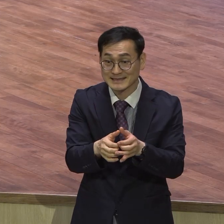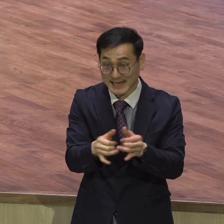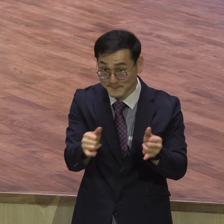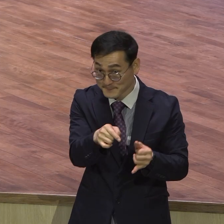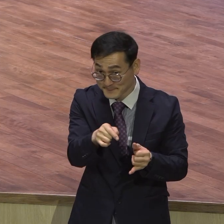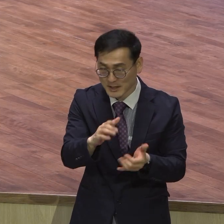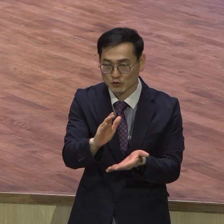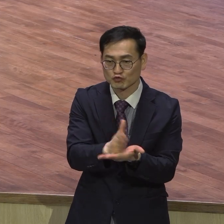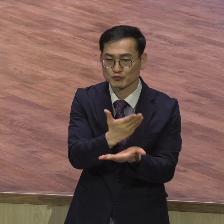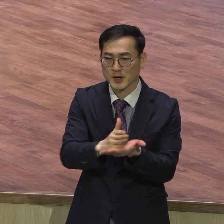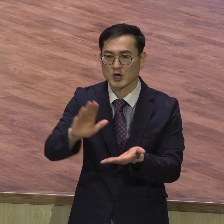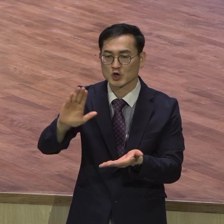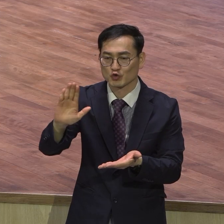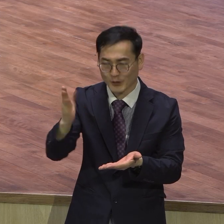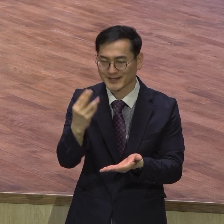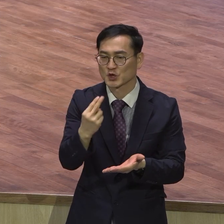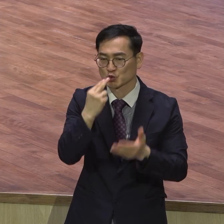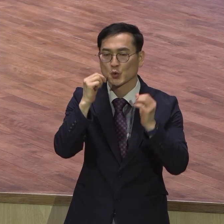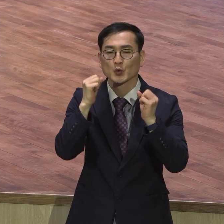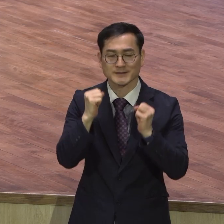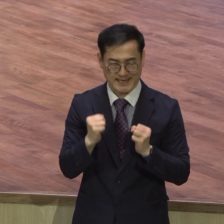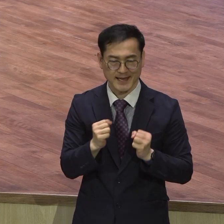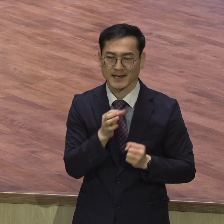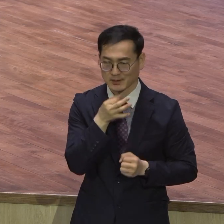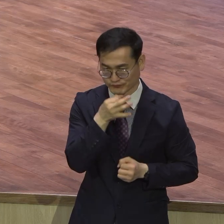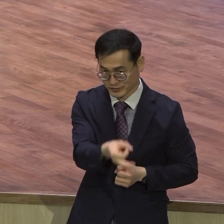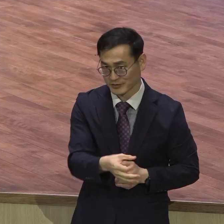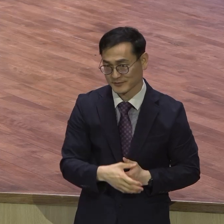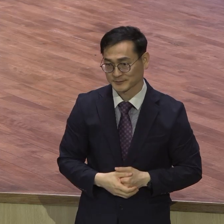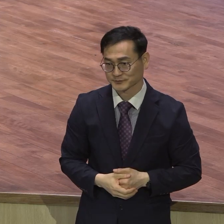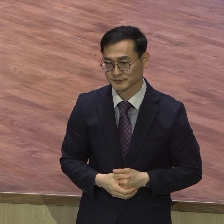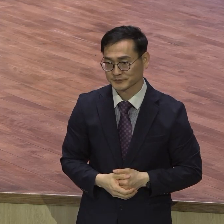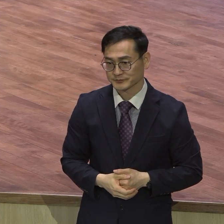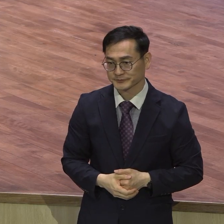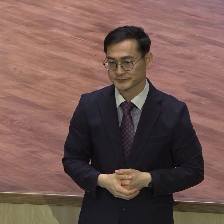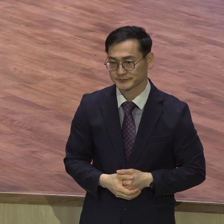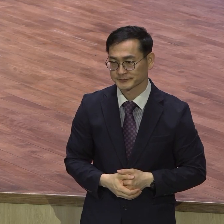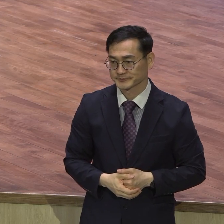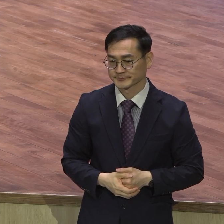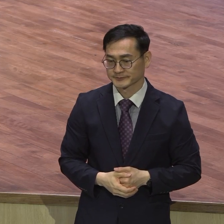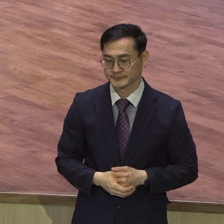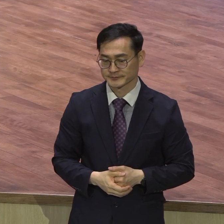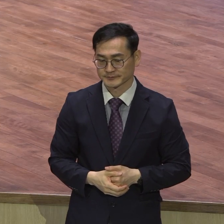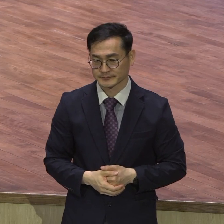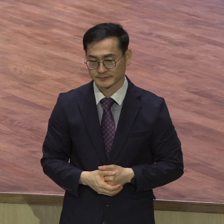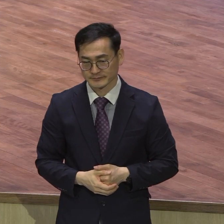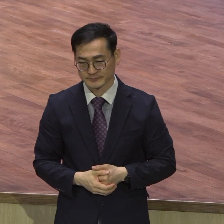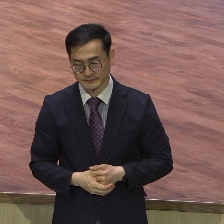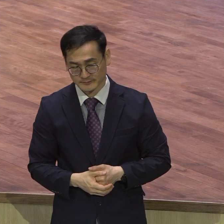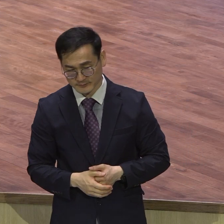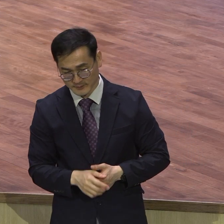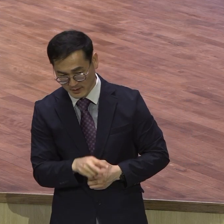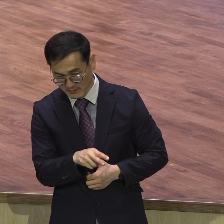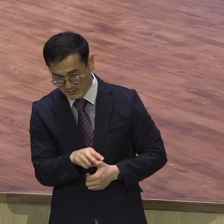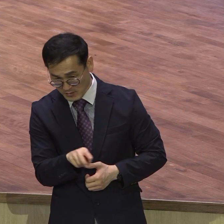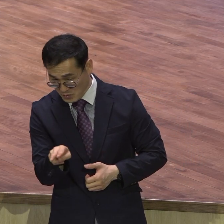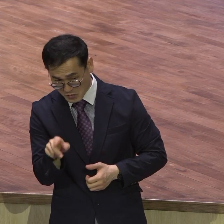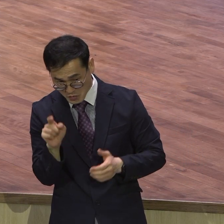존재감 그럽니다 이 사람은 구별된 존재감 있는 사람이야 관심이 딱 포커스가 그거야